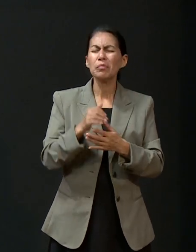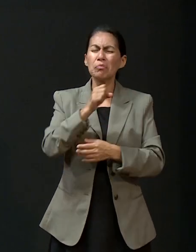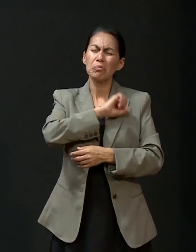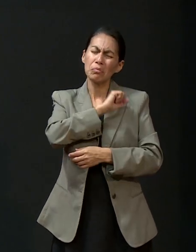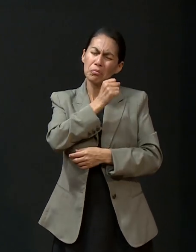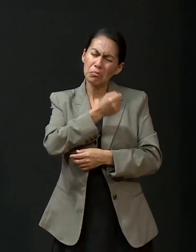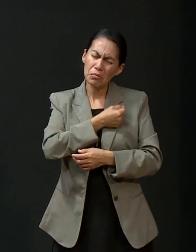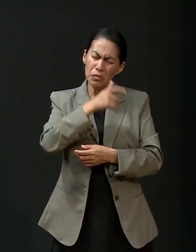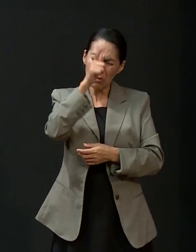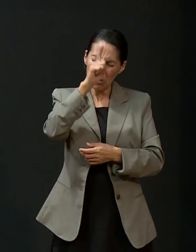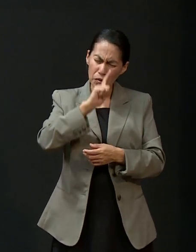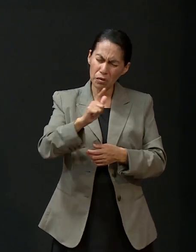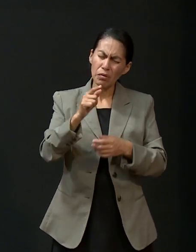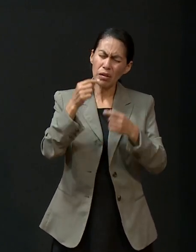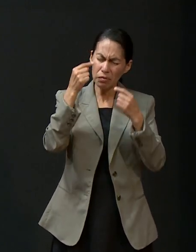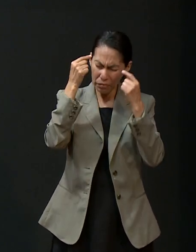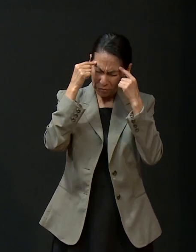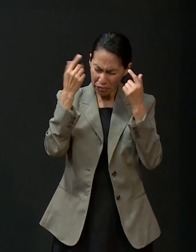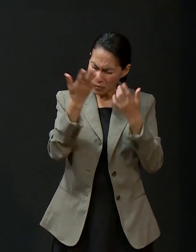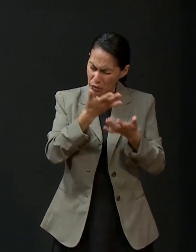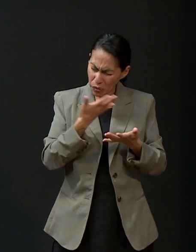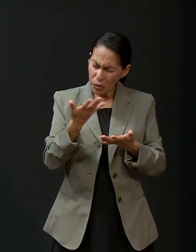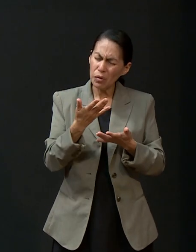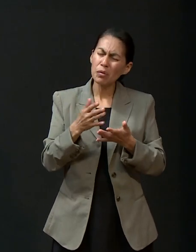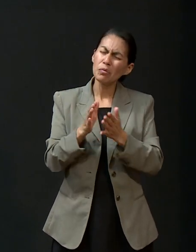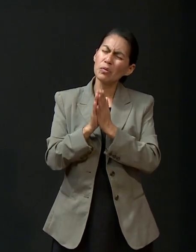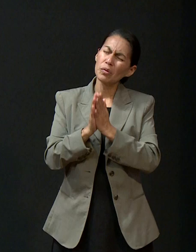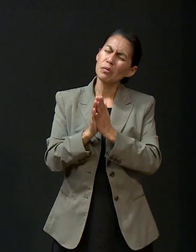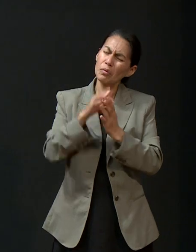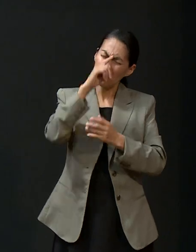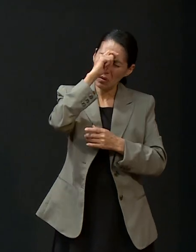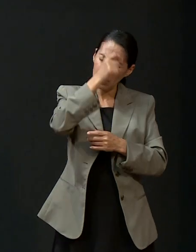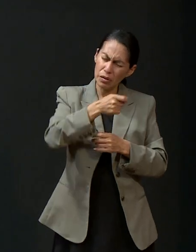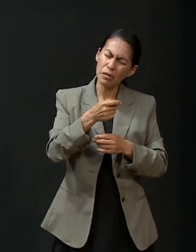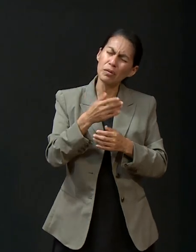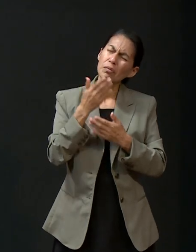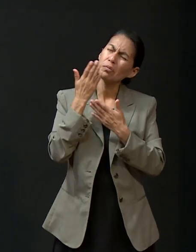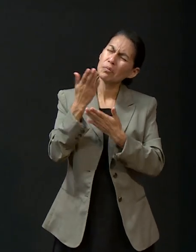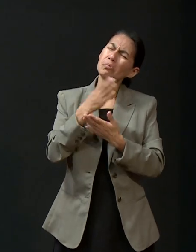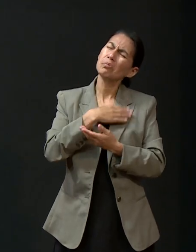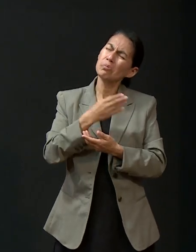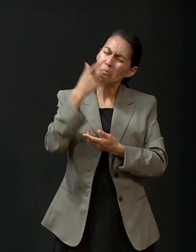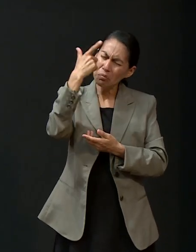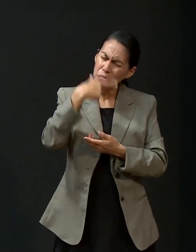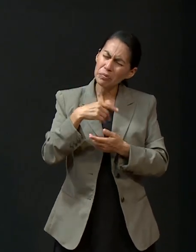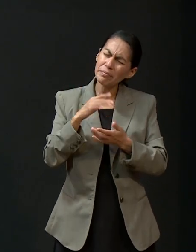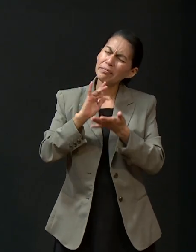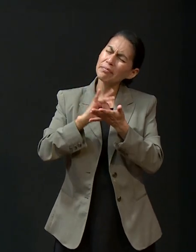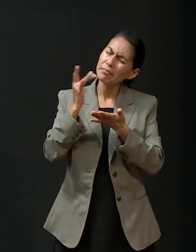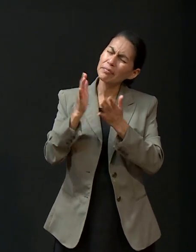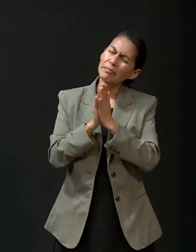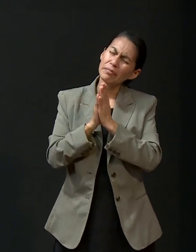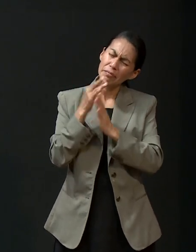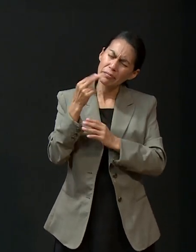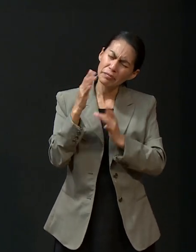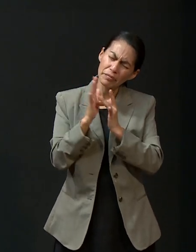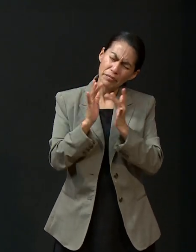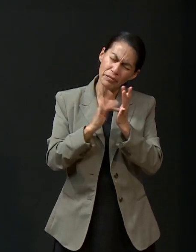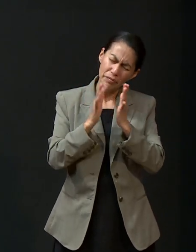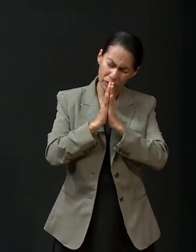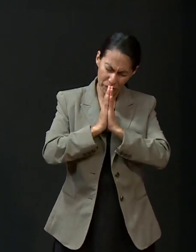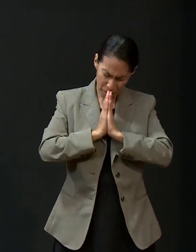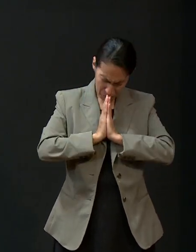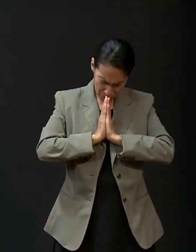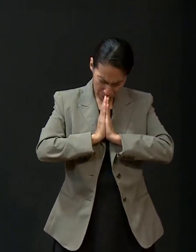Te pedimos Una buena noche En nombre de Jesús Amén Amén Gracias